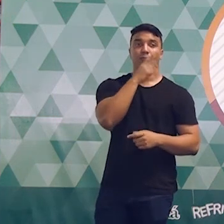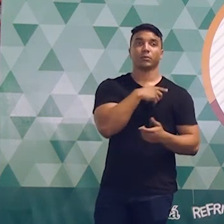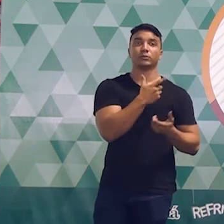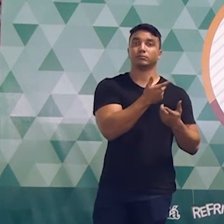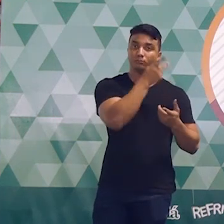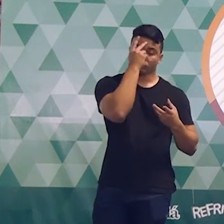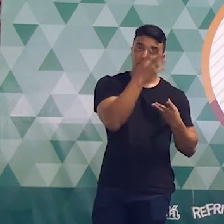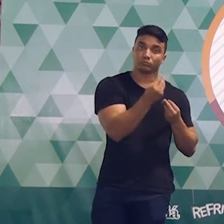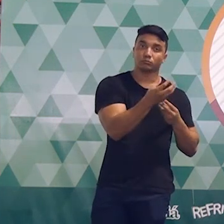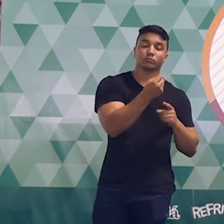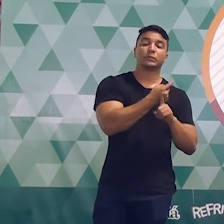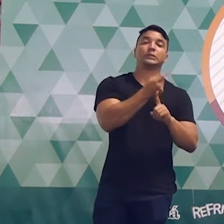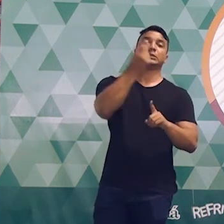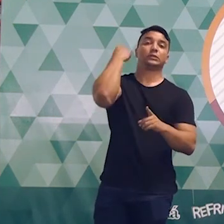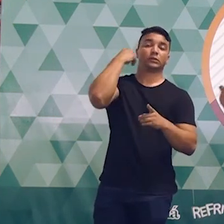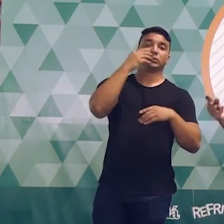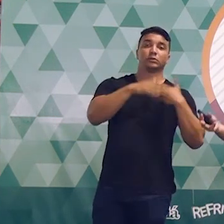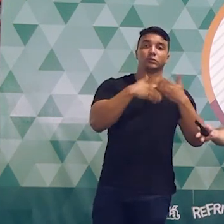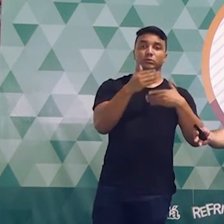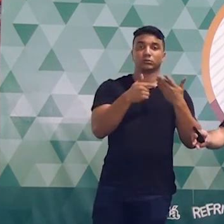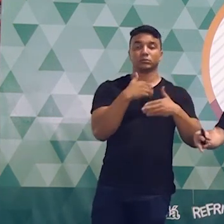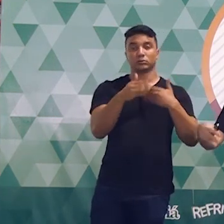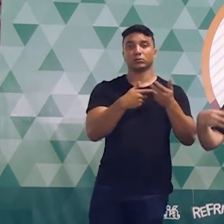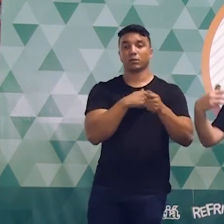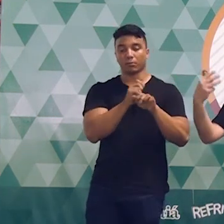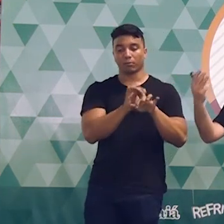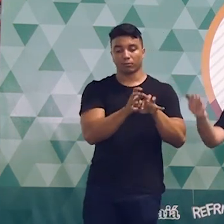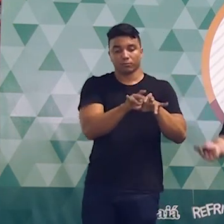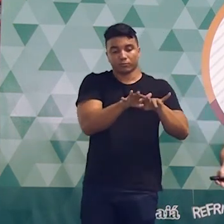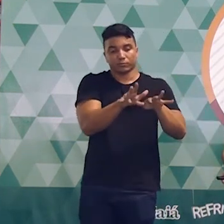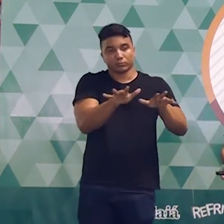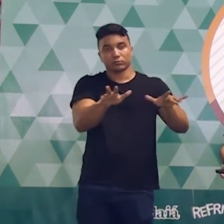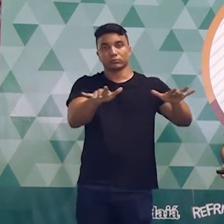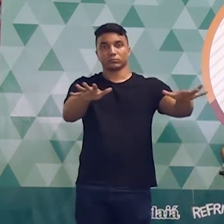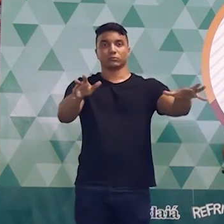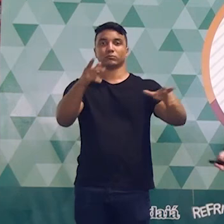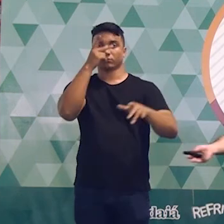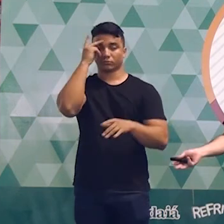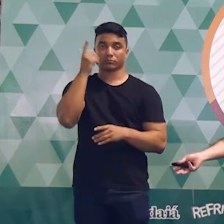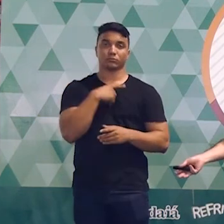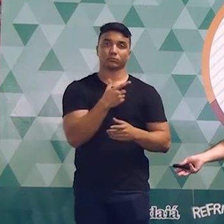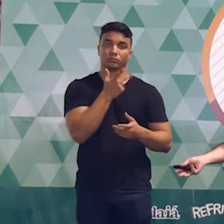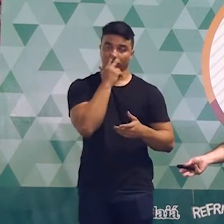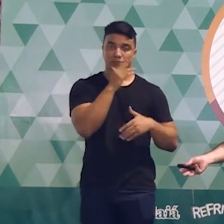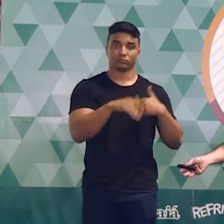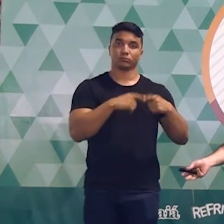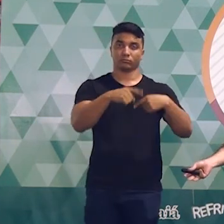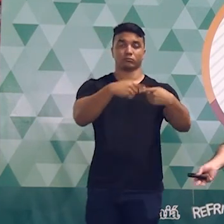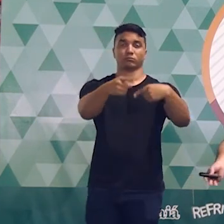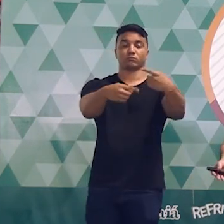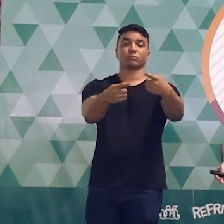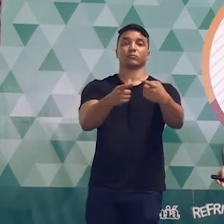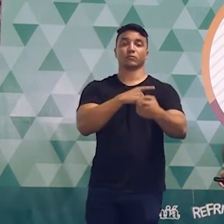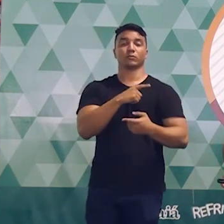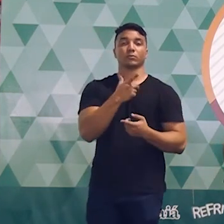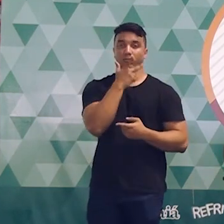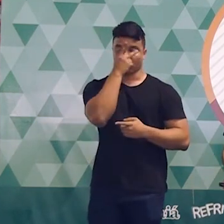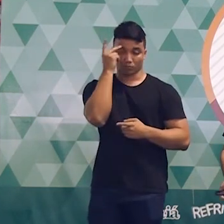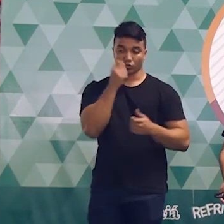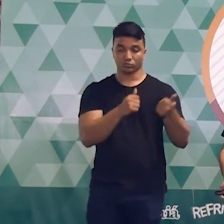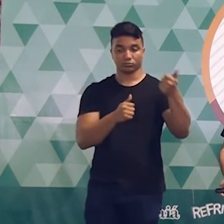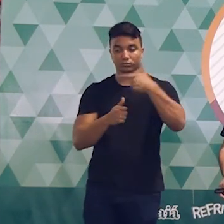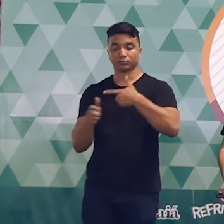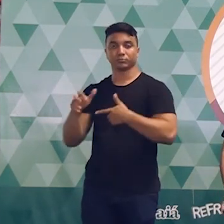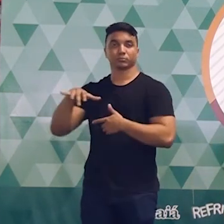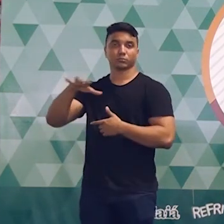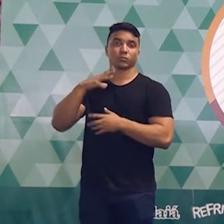100 mil anos. Então, eles estão se reproduzindo, gerando pessoas há 100 mil anos. Então, tem muito mais gente lá por uma